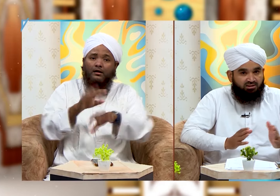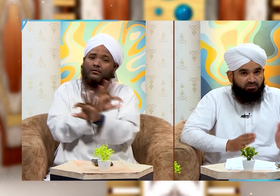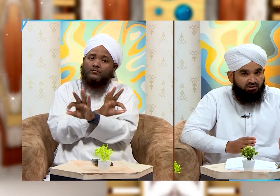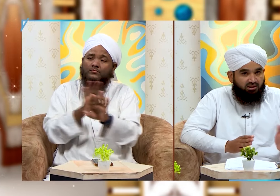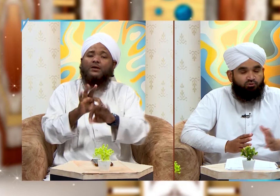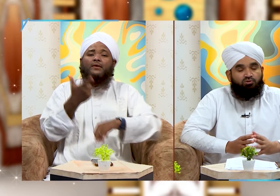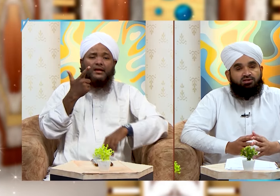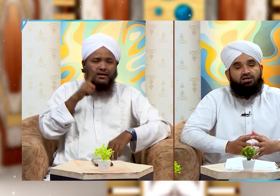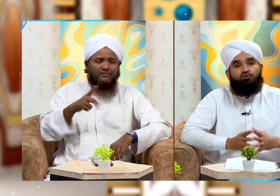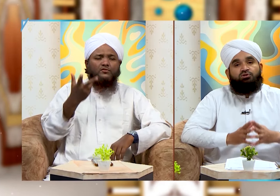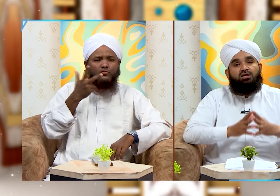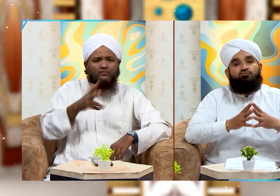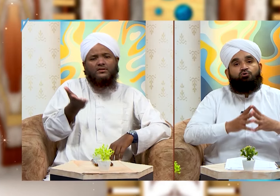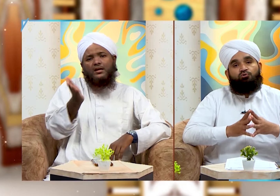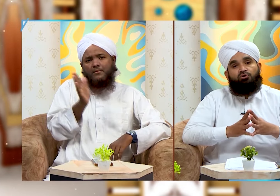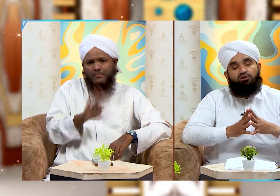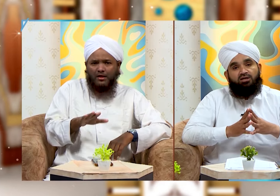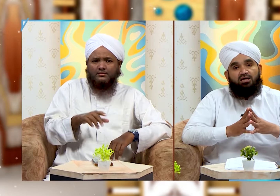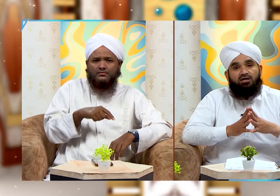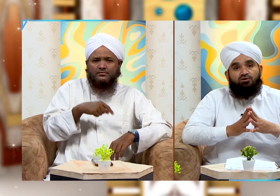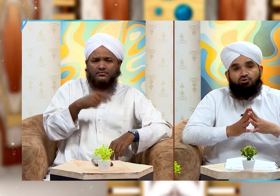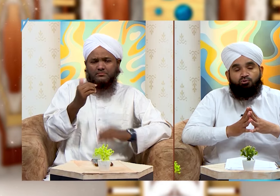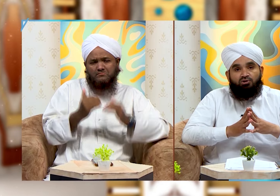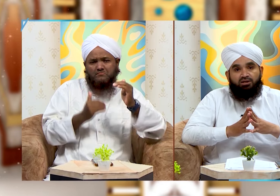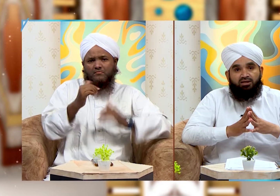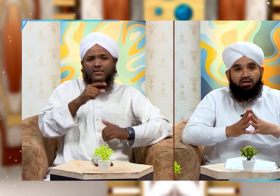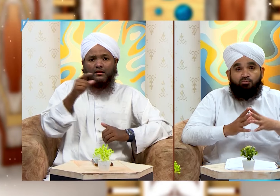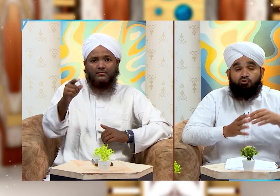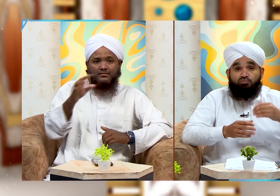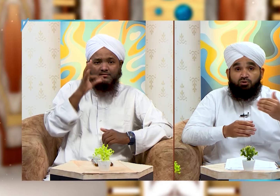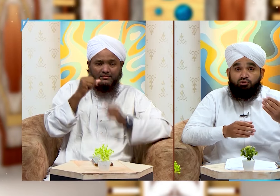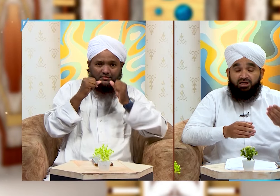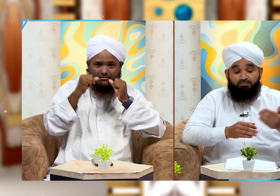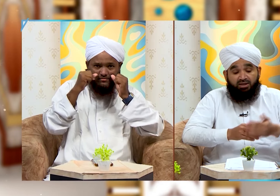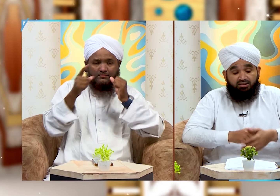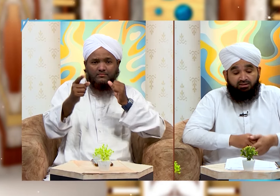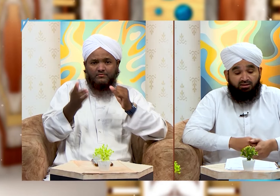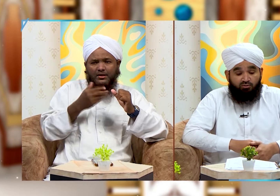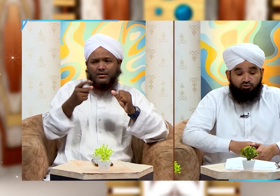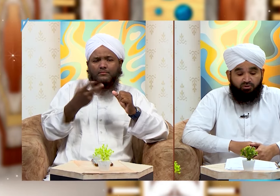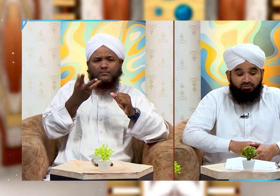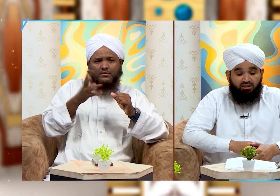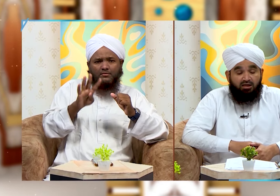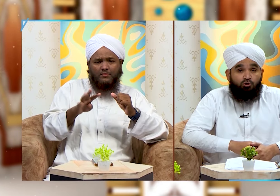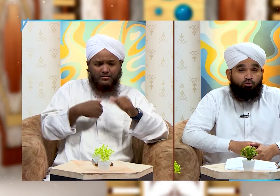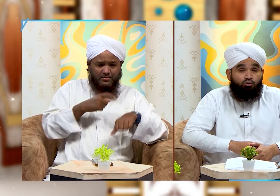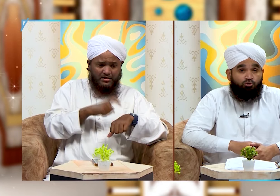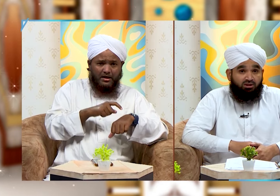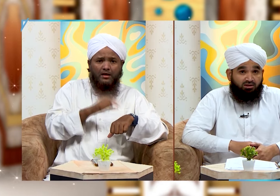جب حضور علیہ السلام وہ خجوریں ان کے سپرد کریں گے ابھی اس میں کچھ ٹائم باقتی تھا اس میں ابھی دو دن